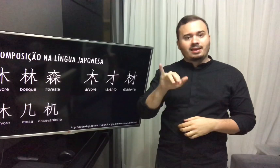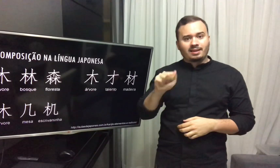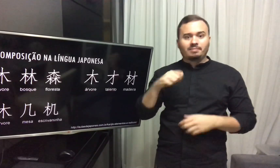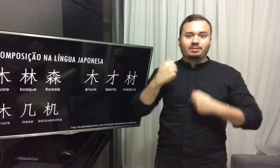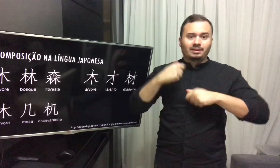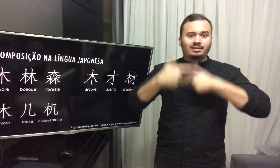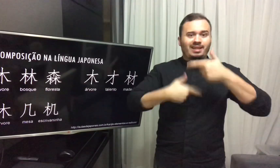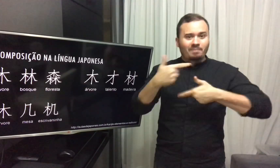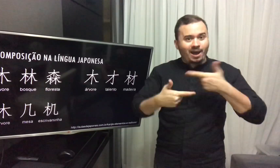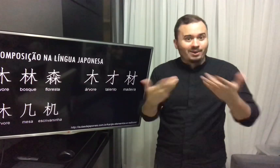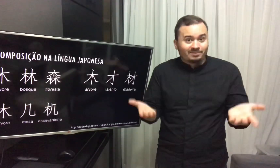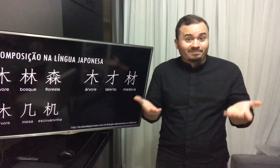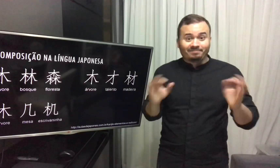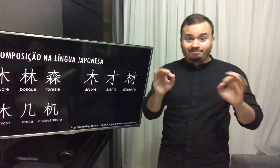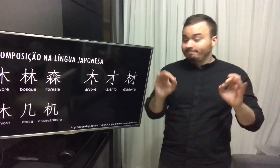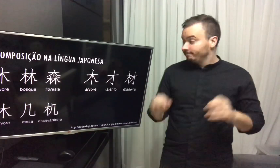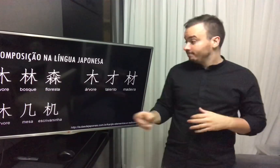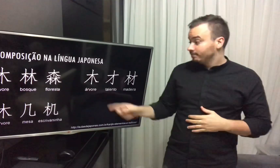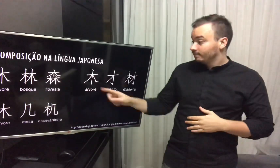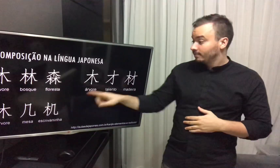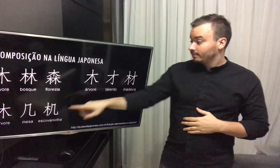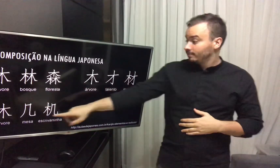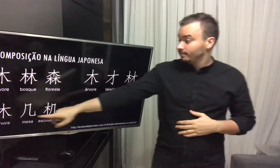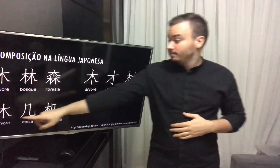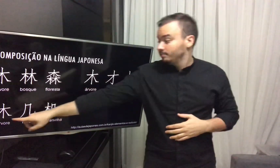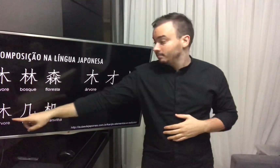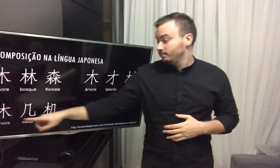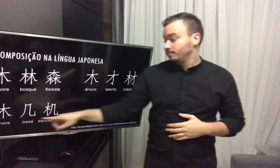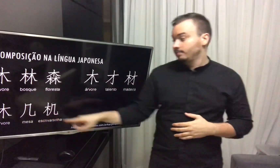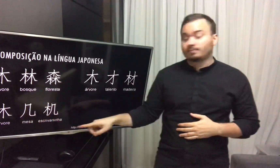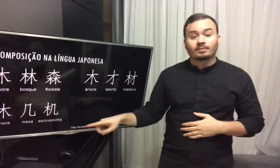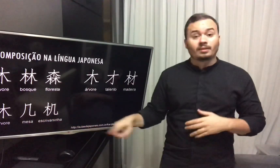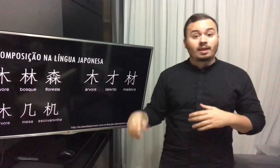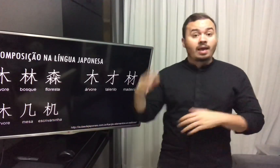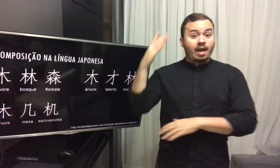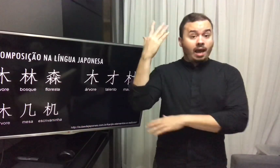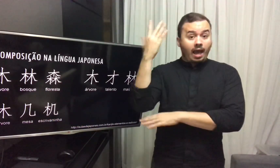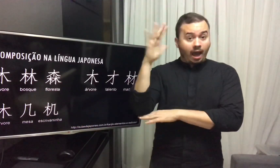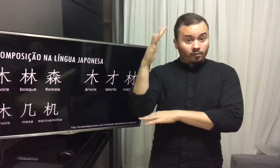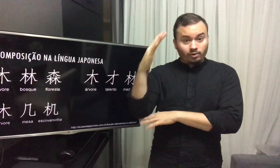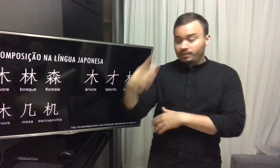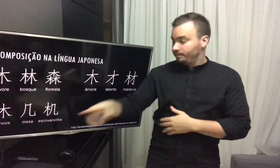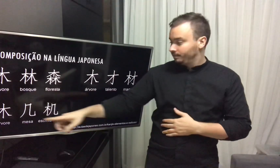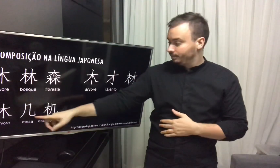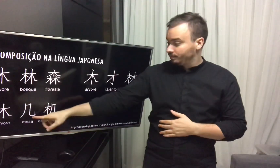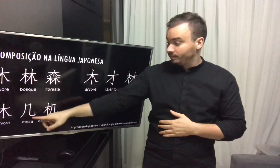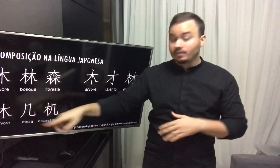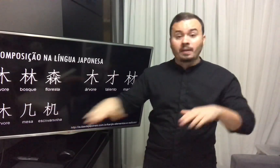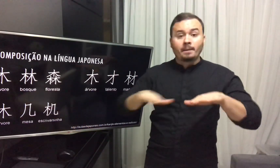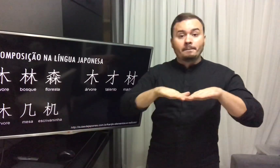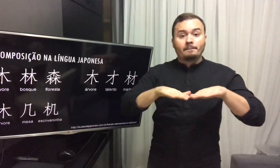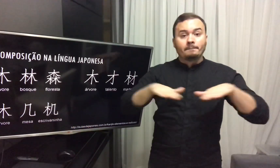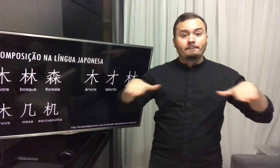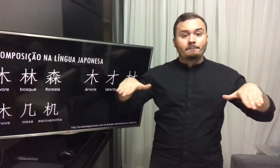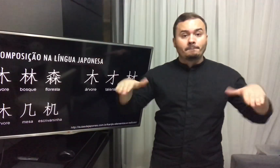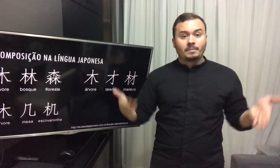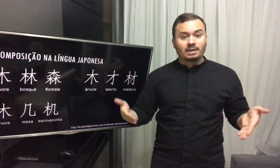ser considerada uma madeira. Então, por isso, árvore mais habilidade é igual madeira. Temos aqui outro exemplo,